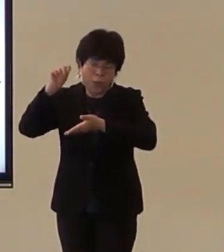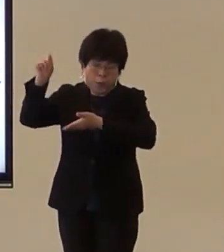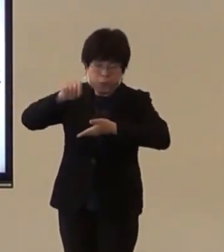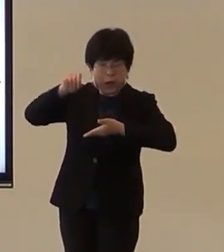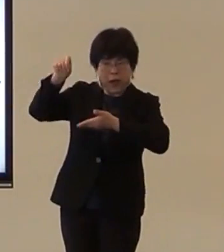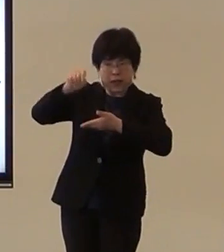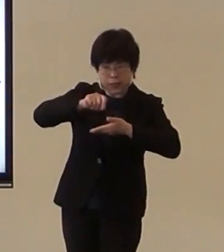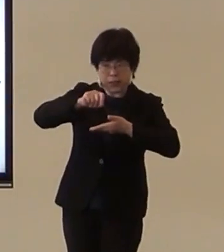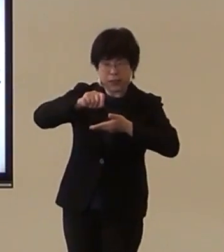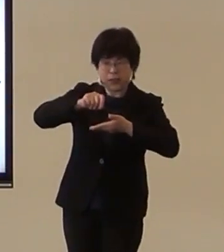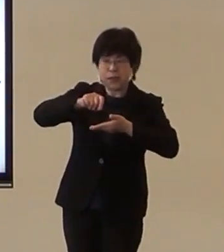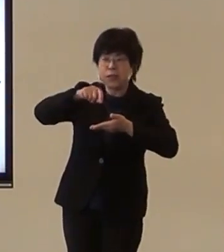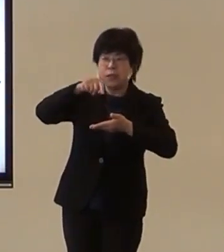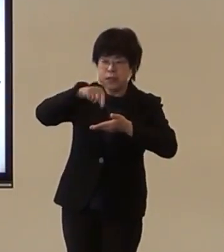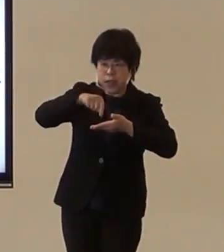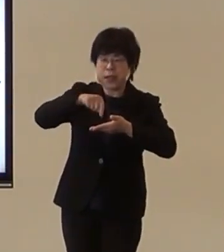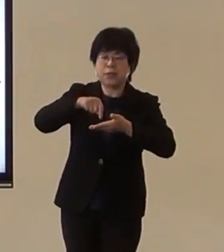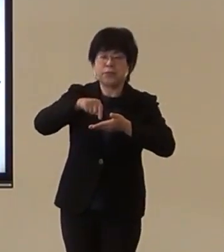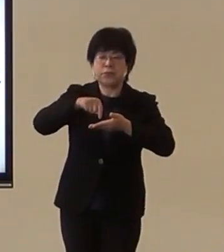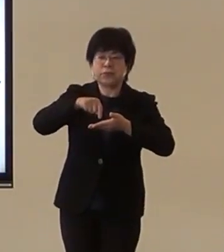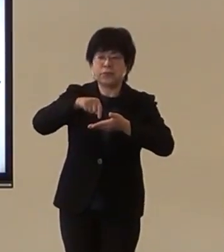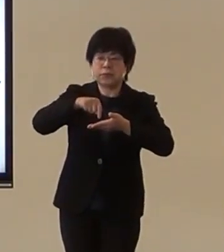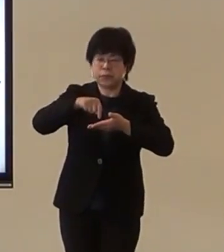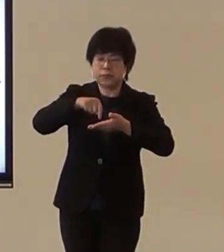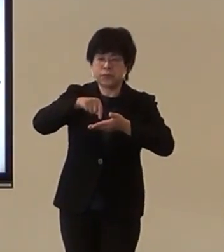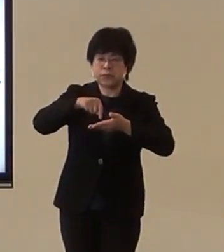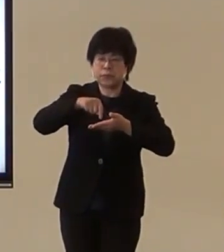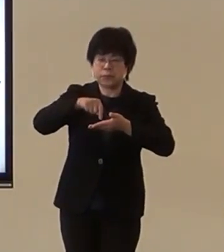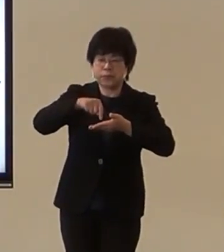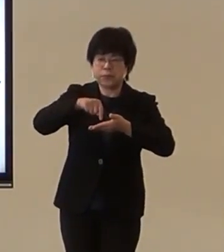のマスコミ報道とですね、よく